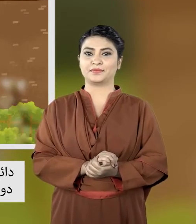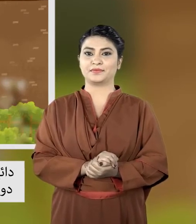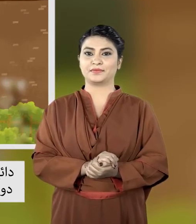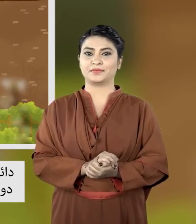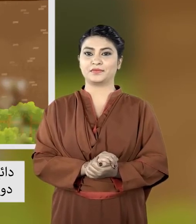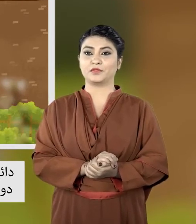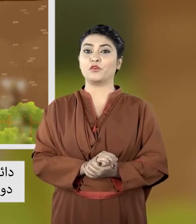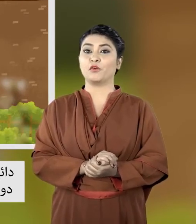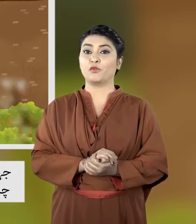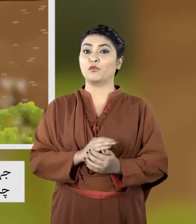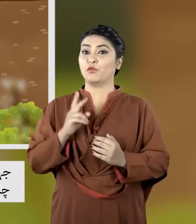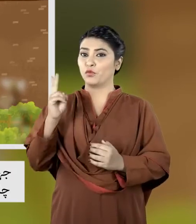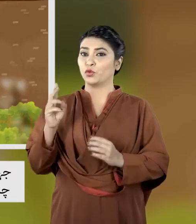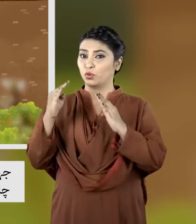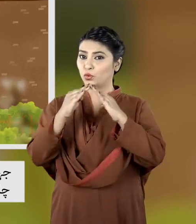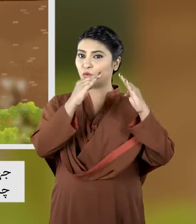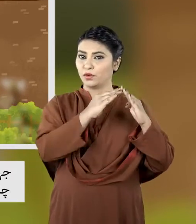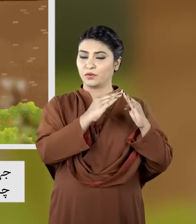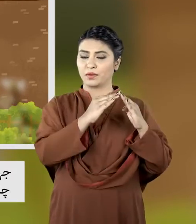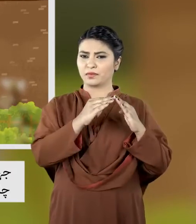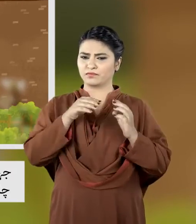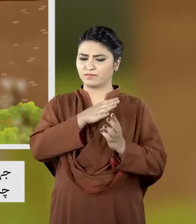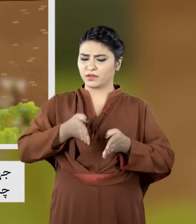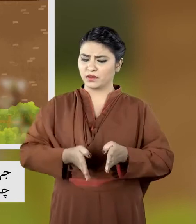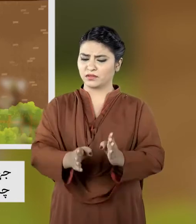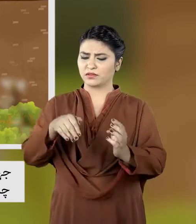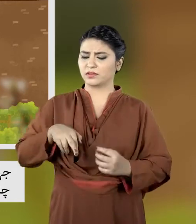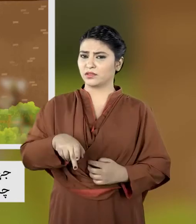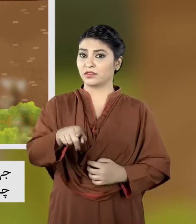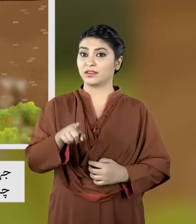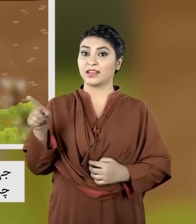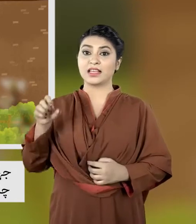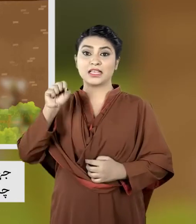پر چلنے لگا جہاں سمبا اور عسکری کاشتکاری کر رہے تھے۔